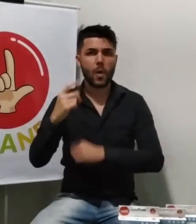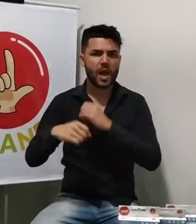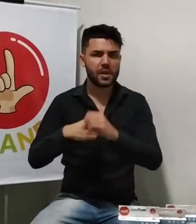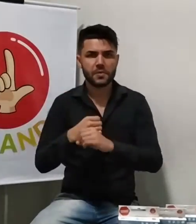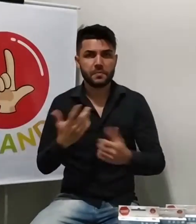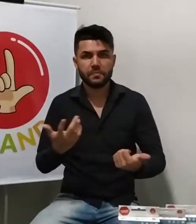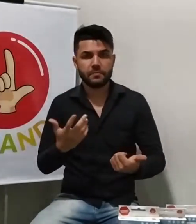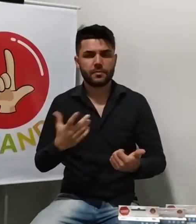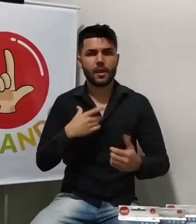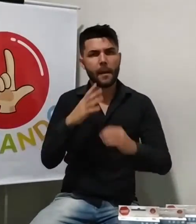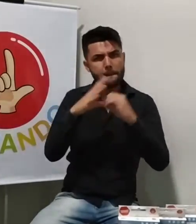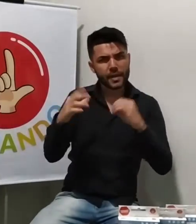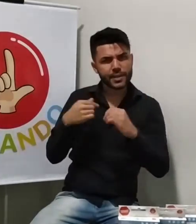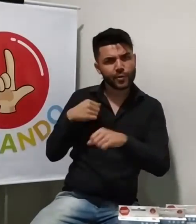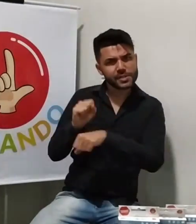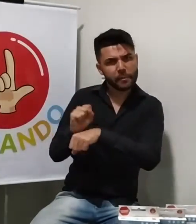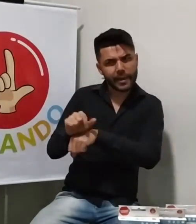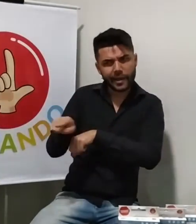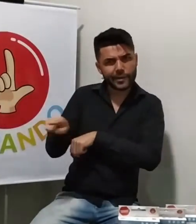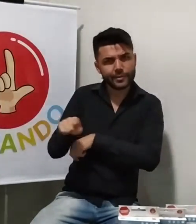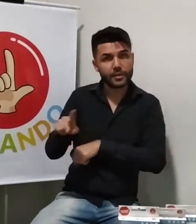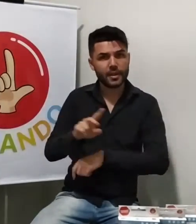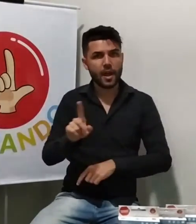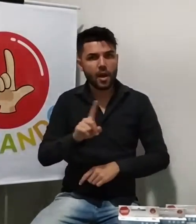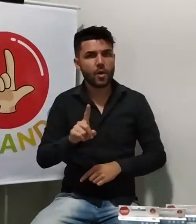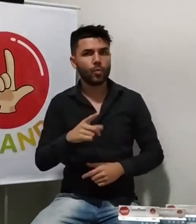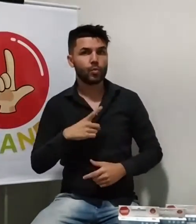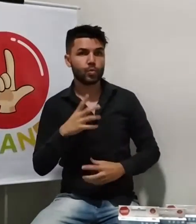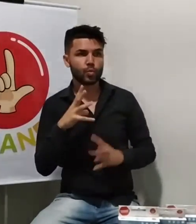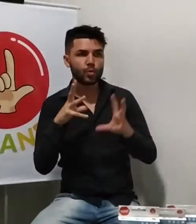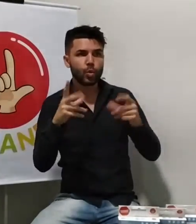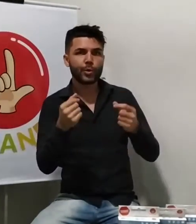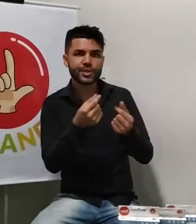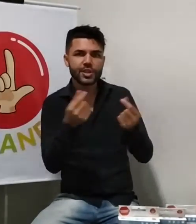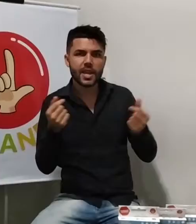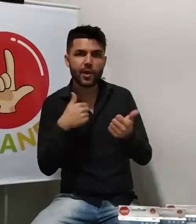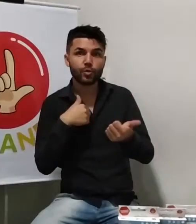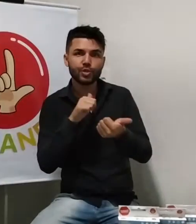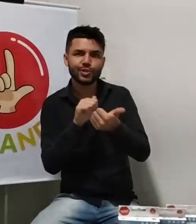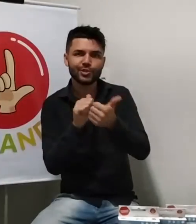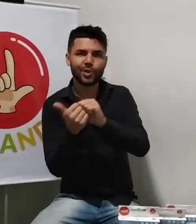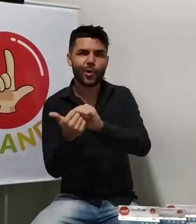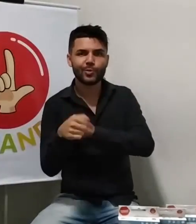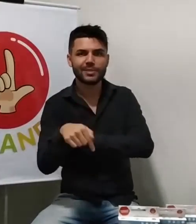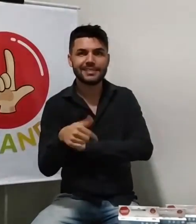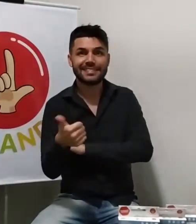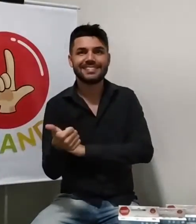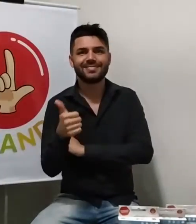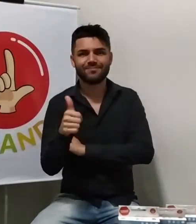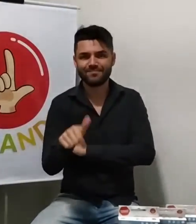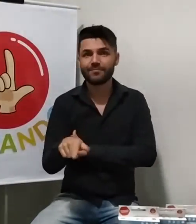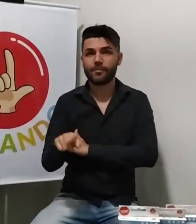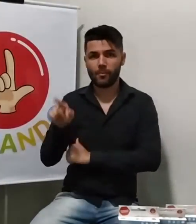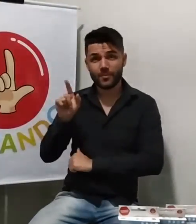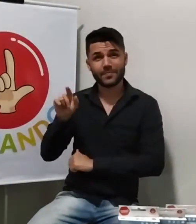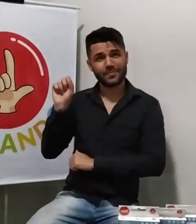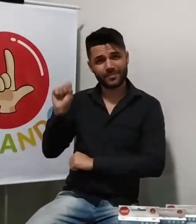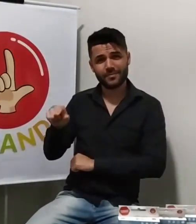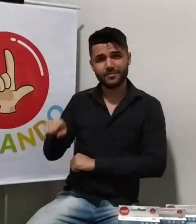48 do segundo tempo. Se demorasse 2 meses, a gente tinha quebrado. Demorou 1 mês e aí a gente deu uma atrasada nos salários e tal e o dinheiro caiu. Caiu os